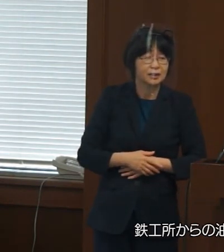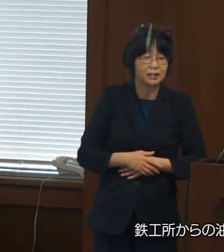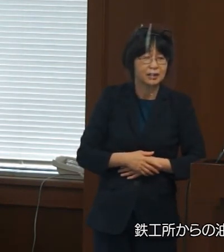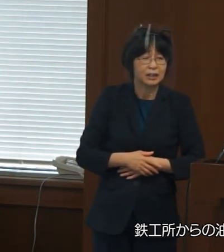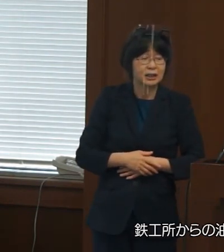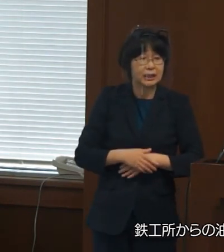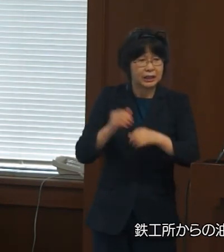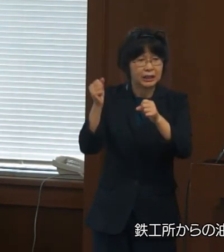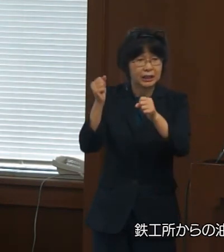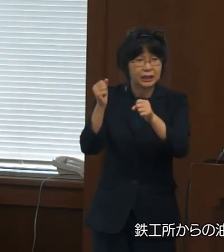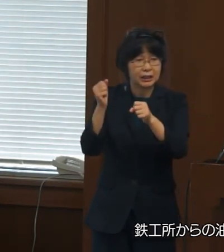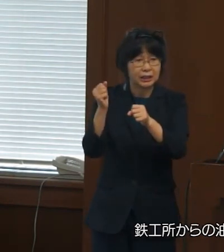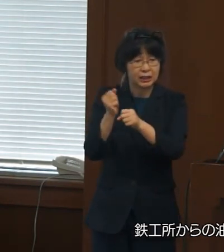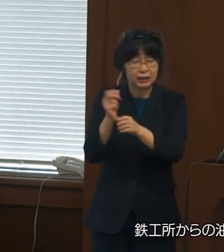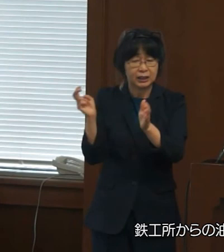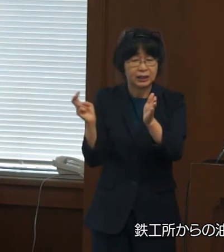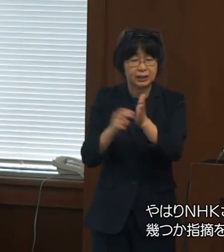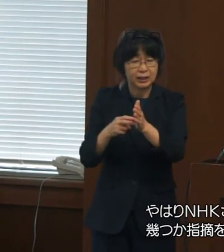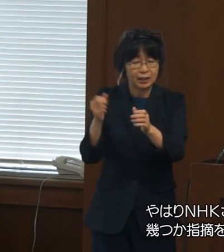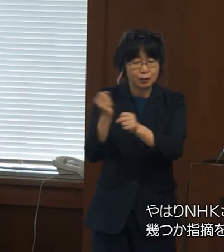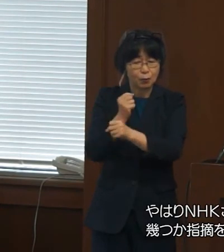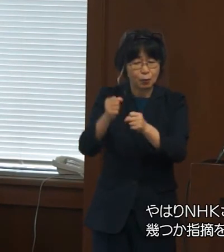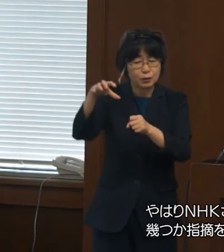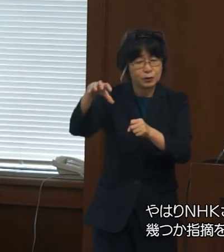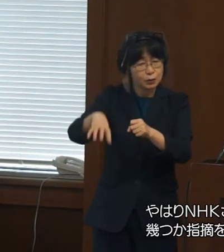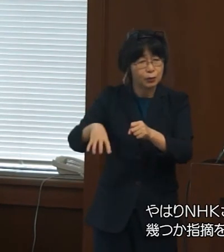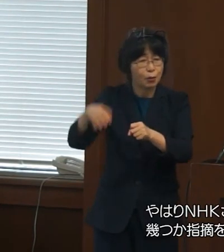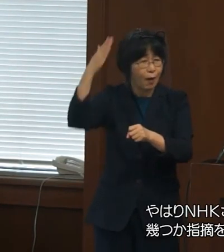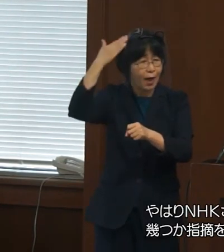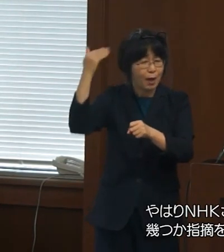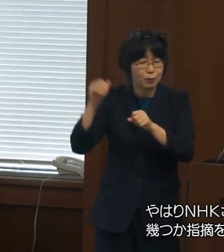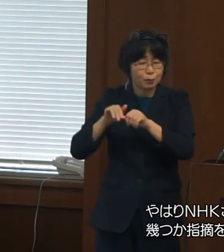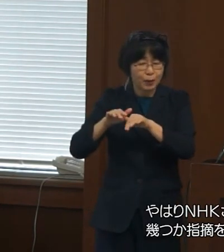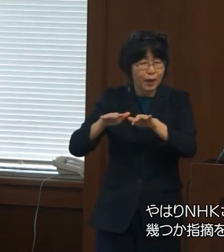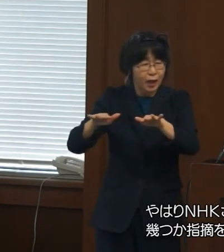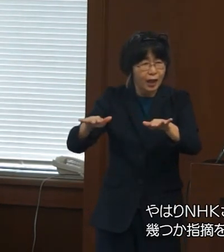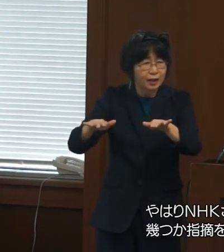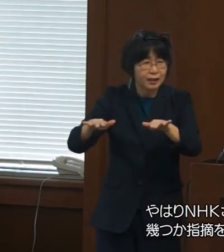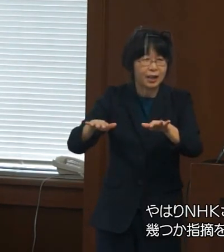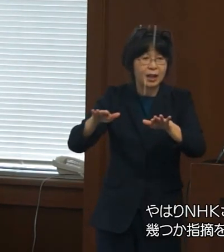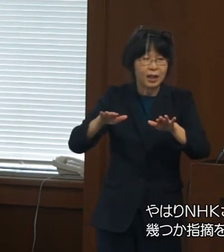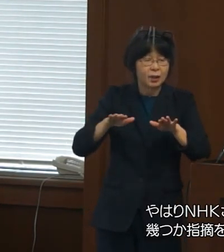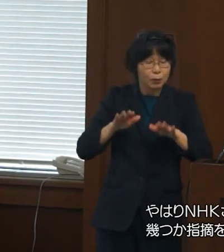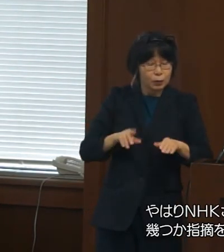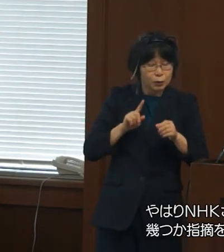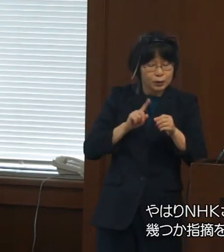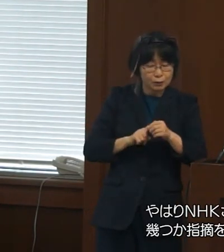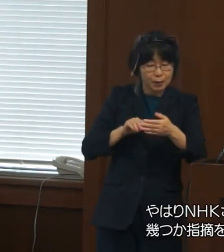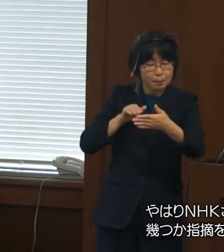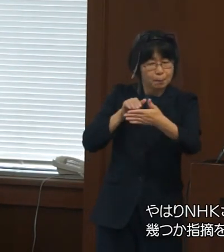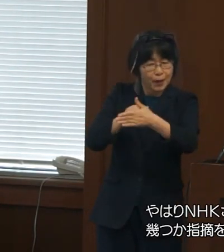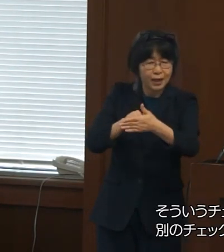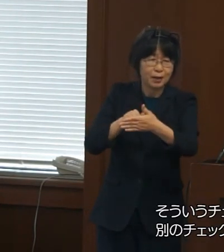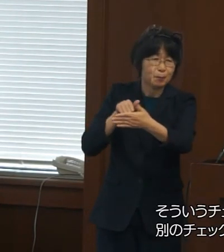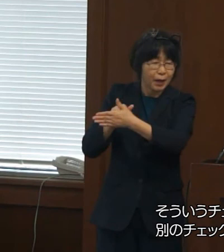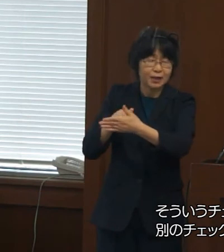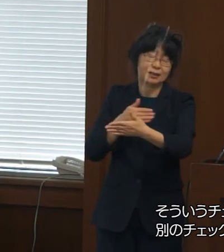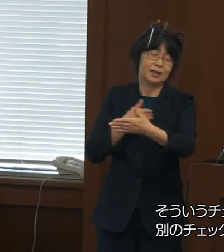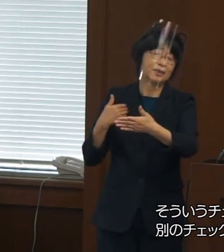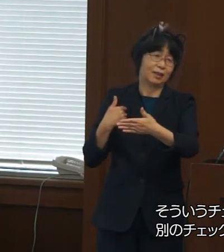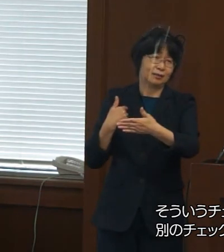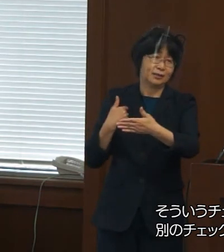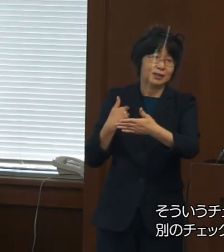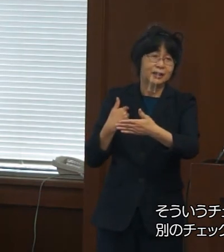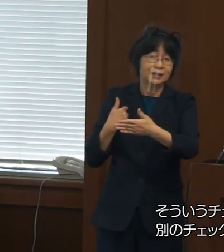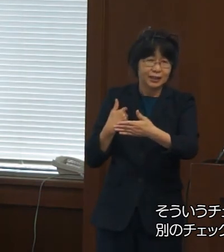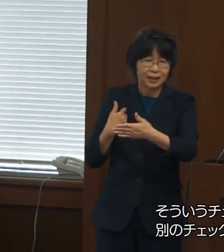鉄鋼所からの油が今回防げたのは、やはりNHK さんからもね、いくつか指摘を番組作られて、そういうチェック